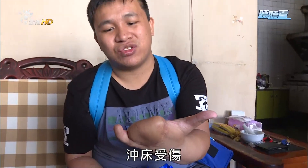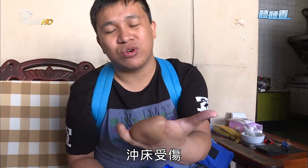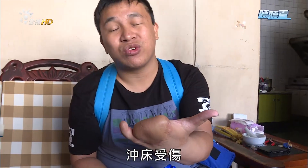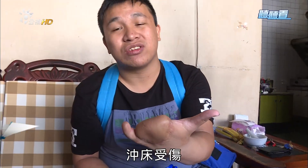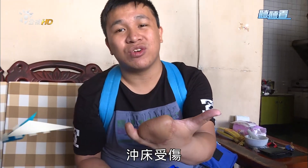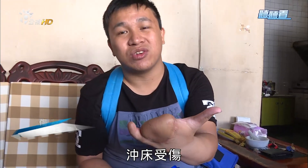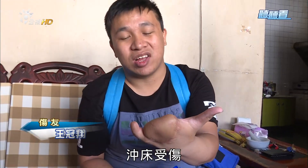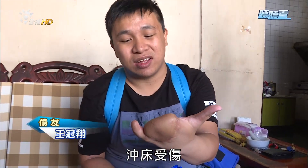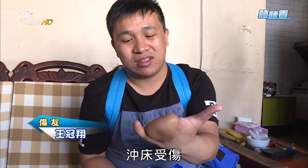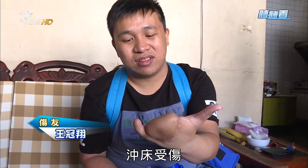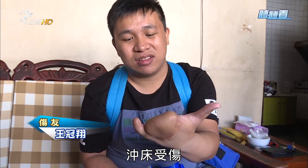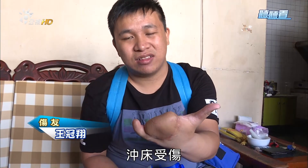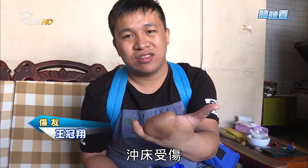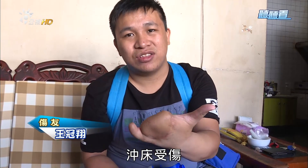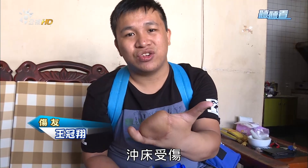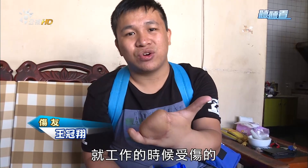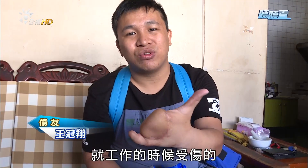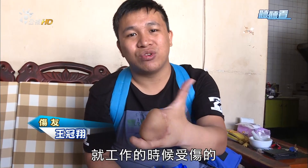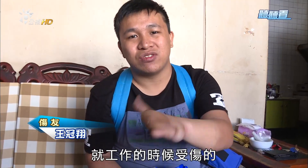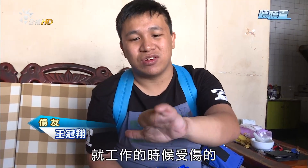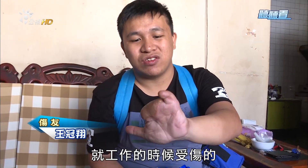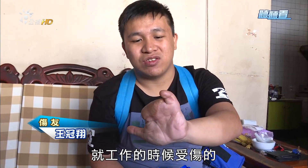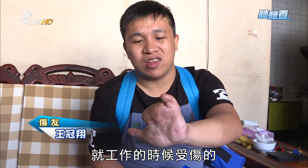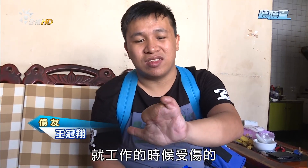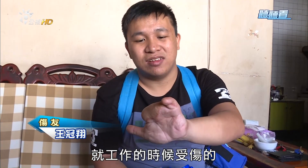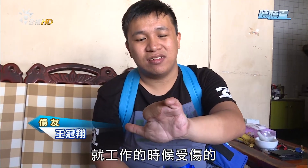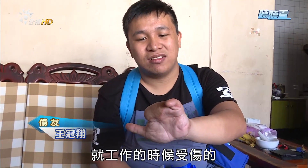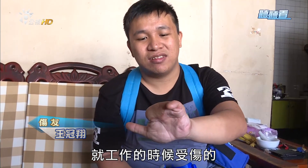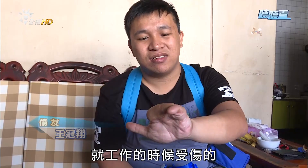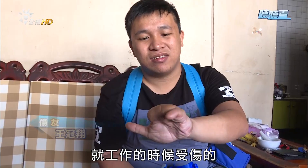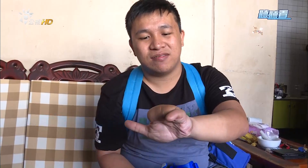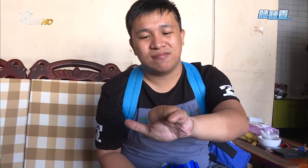冲床受伤就工作的时候受伤的，